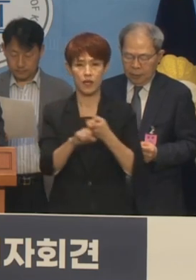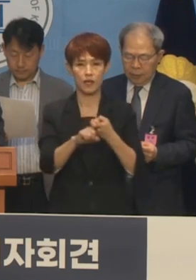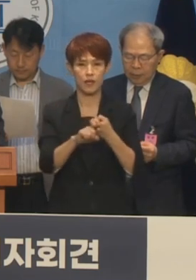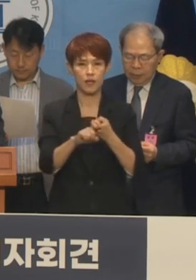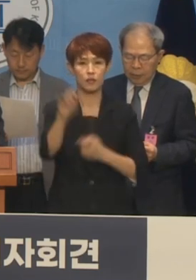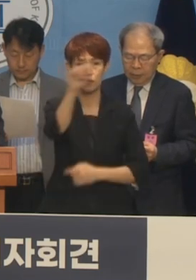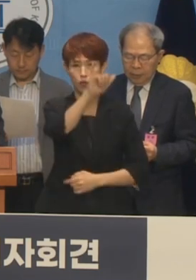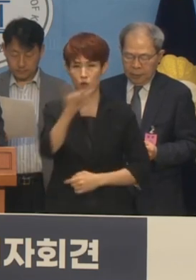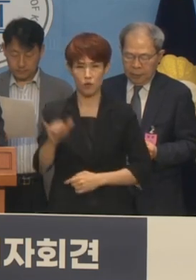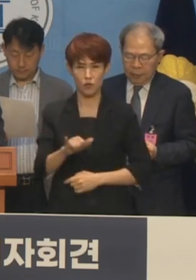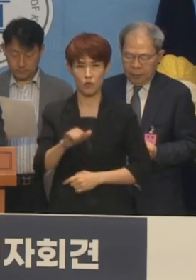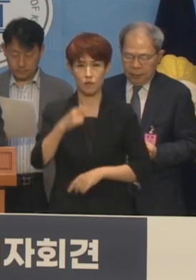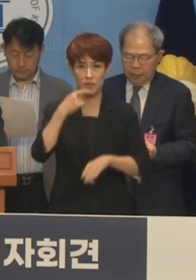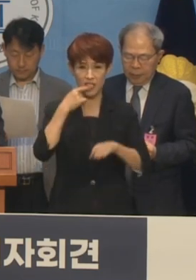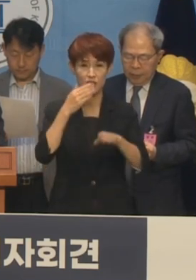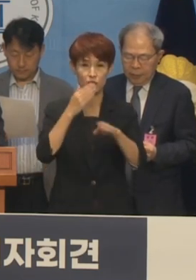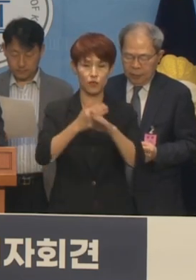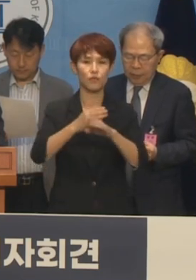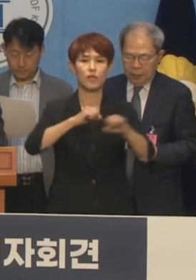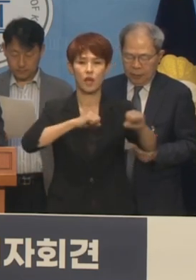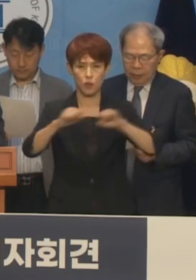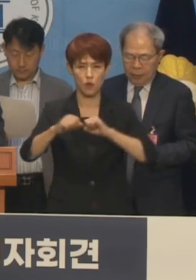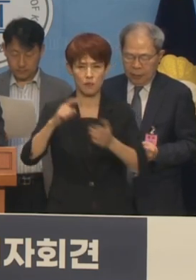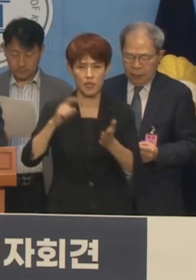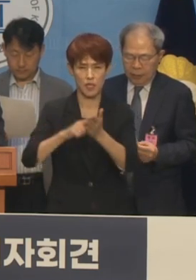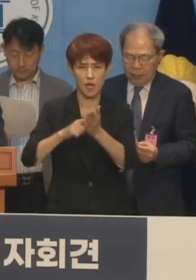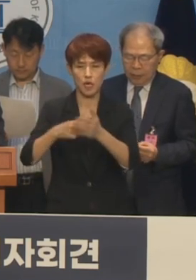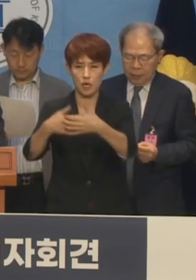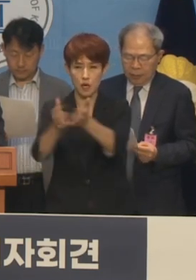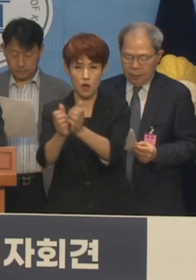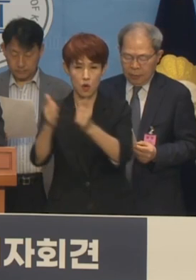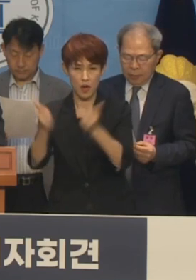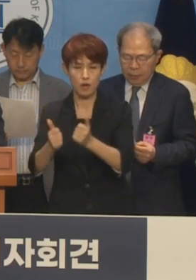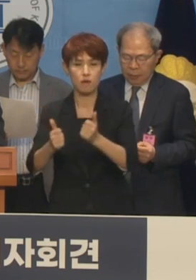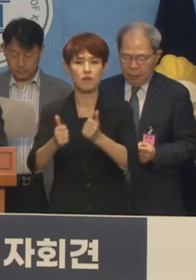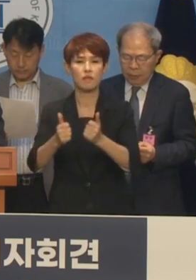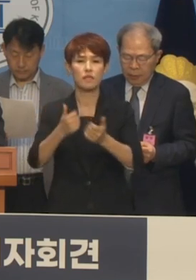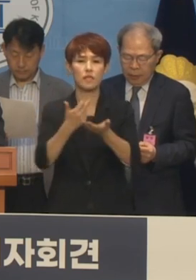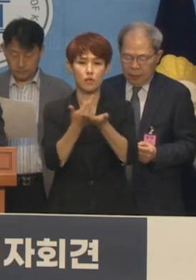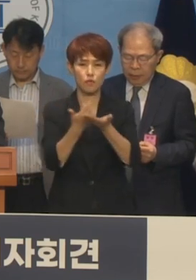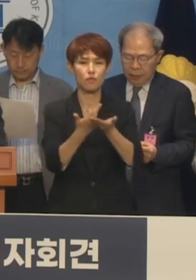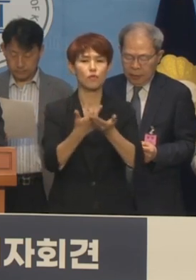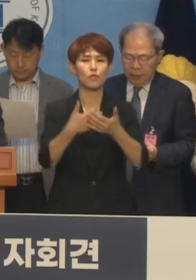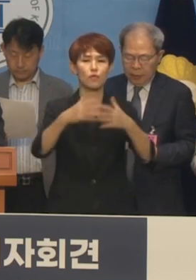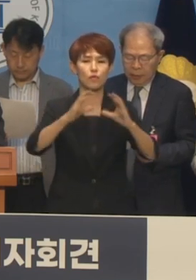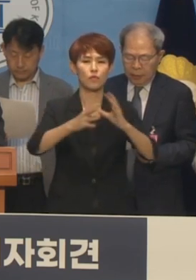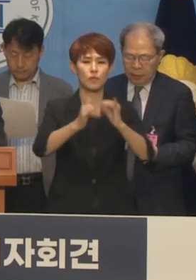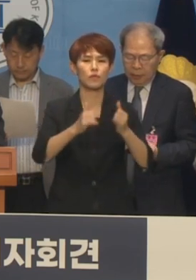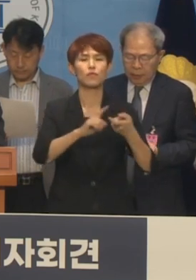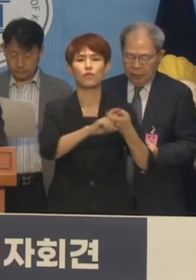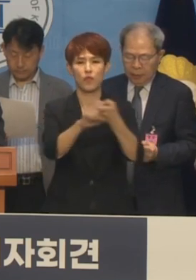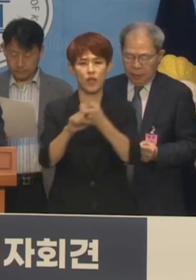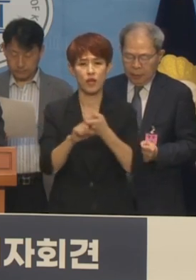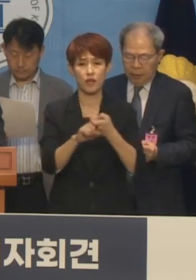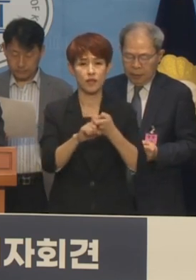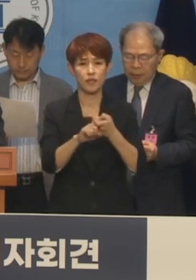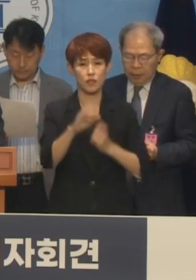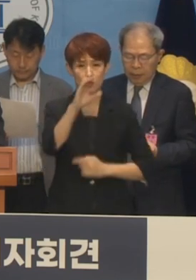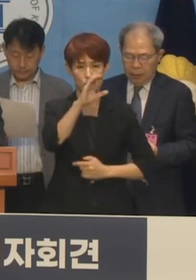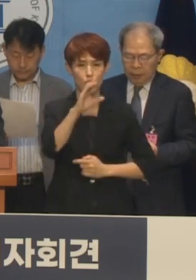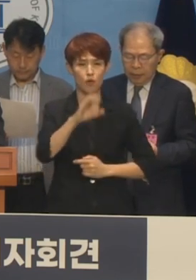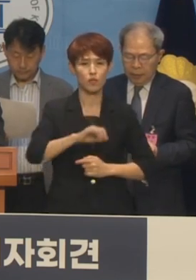전국 민중행동, 전국 비상시국회의, 제주 4.3 범국민위원회, 천주교 정의구현